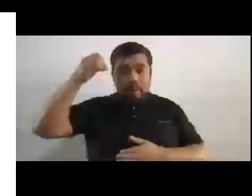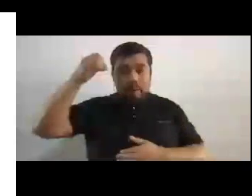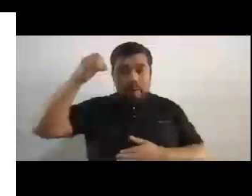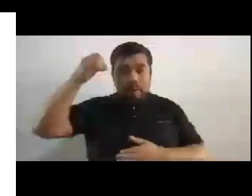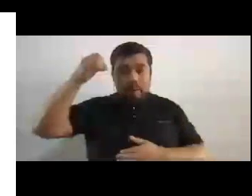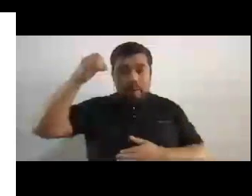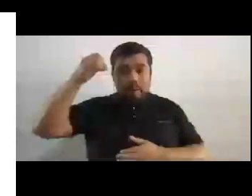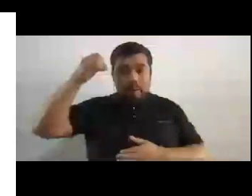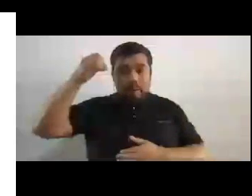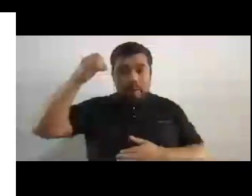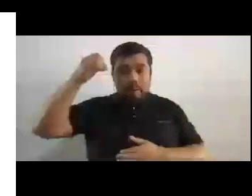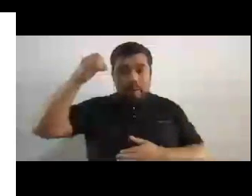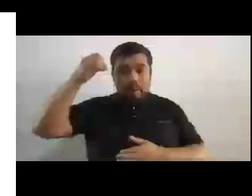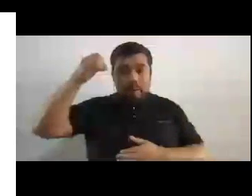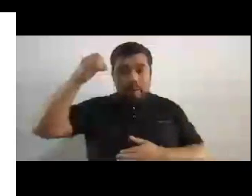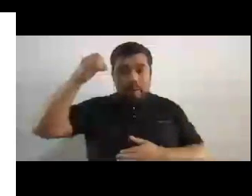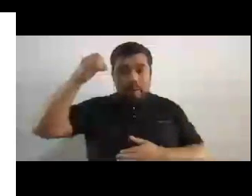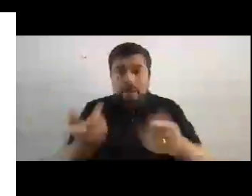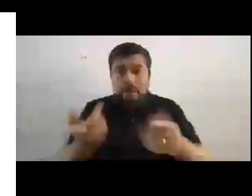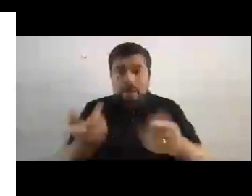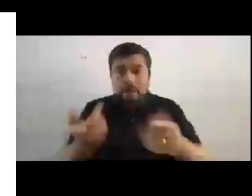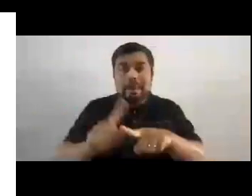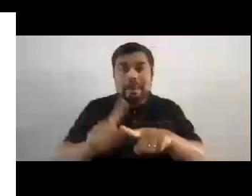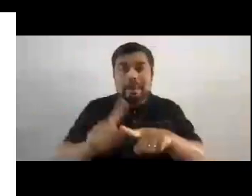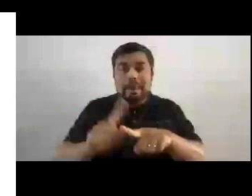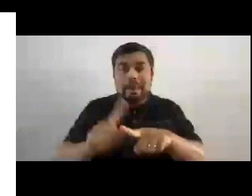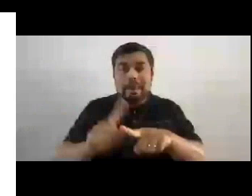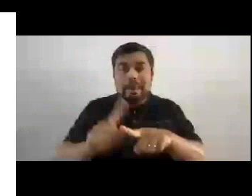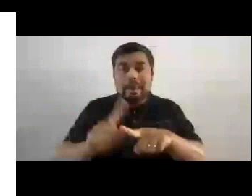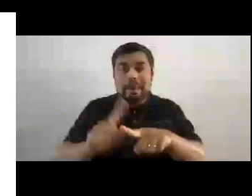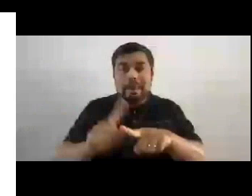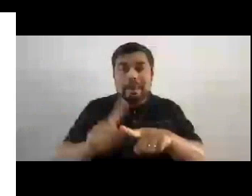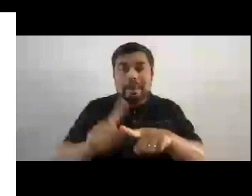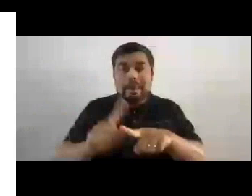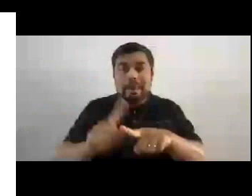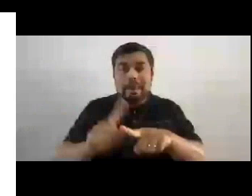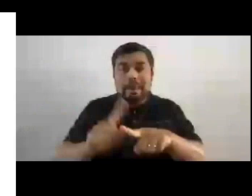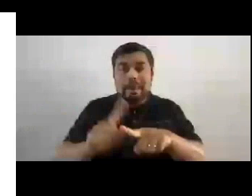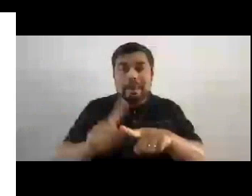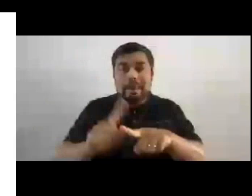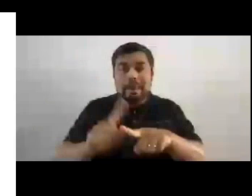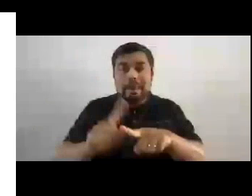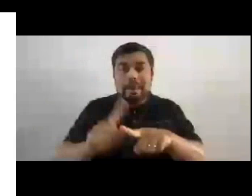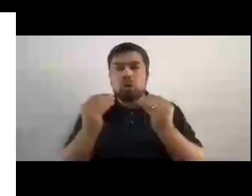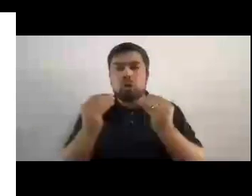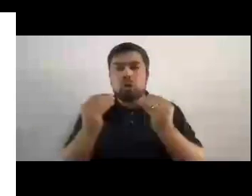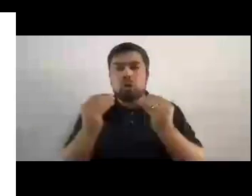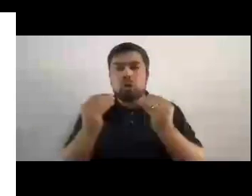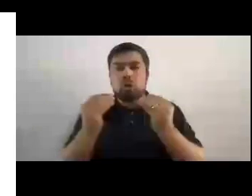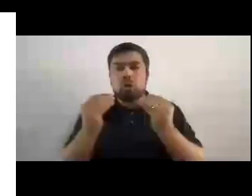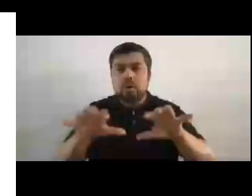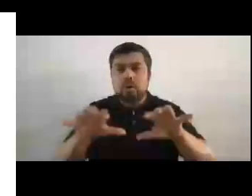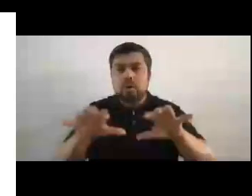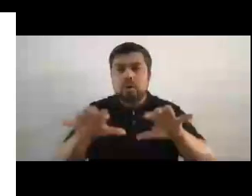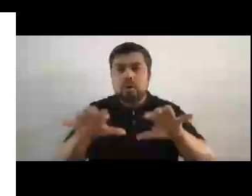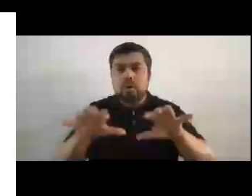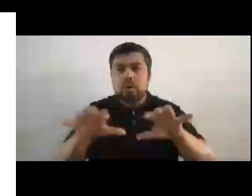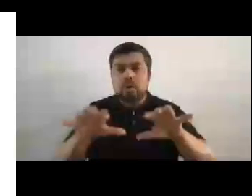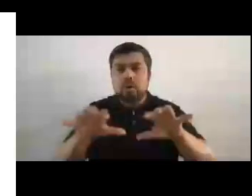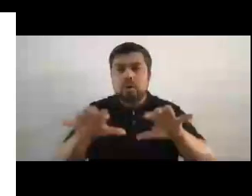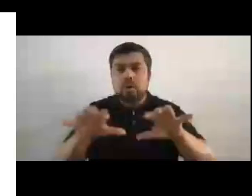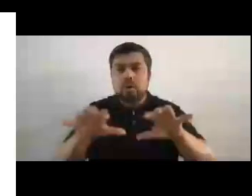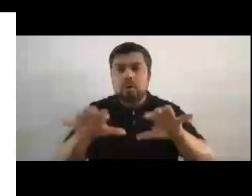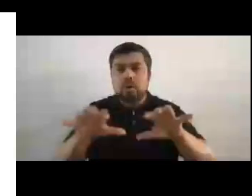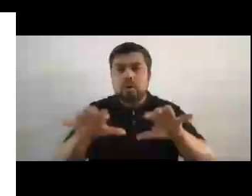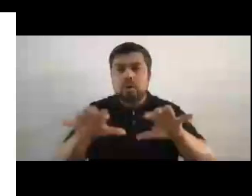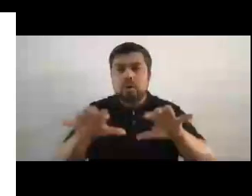conocimiento específico de los contenidos que están trabajando y enseñando. Maribel, disculpa, ¿Sí? ¿puedes parar un poquito? Sabes que